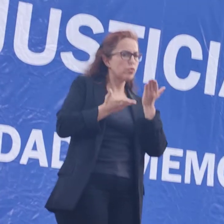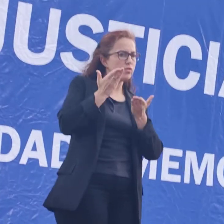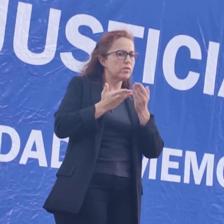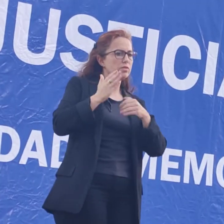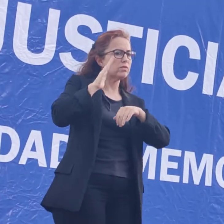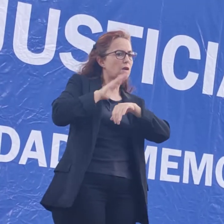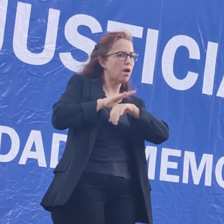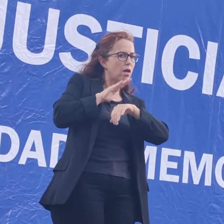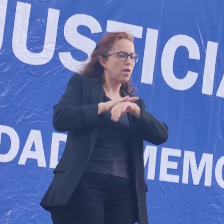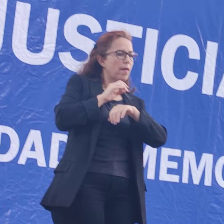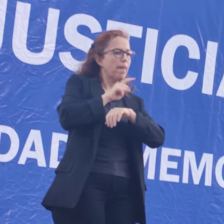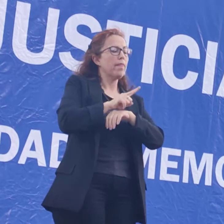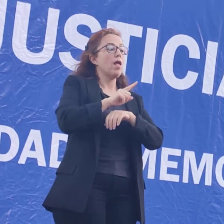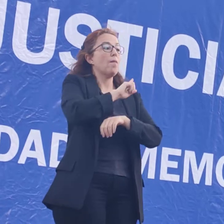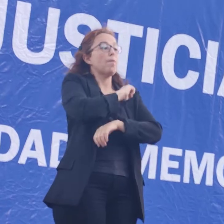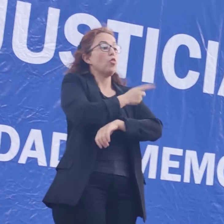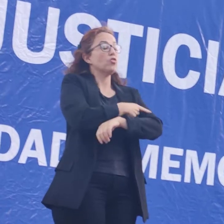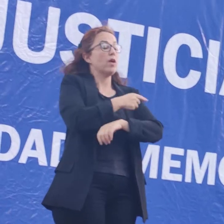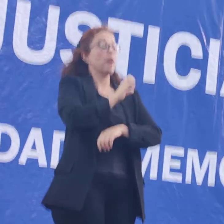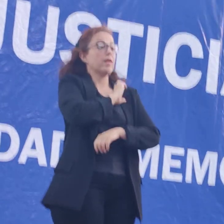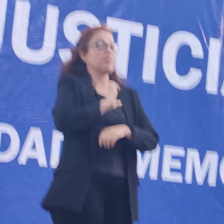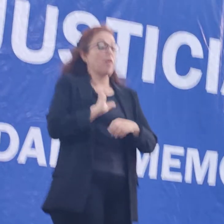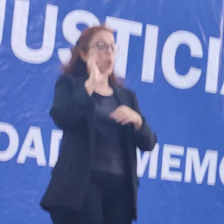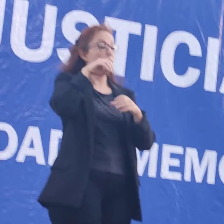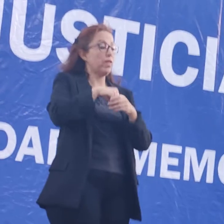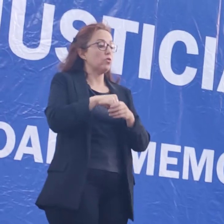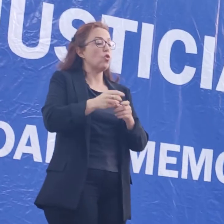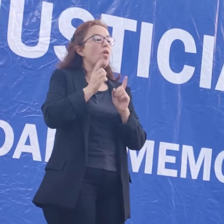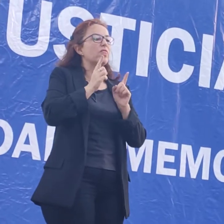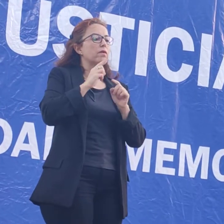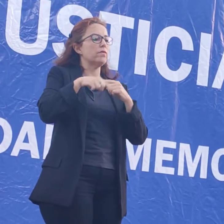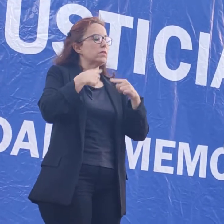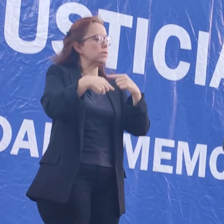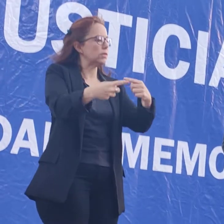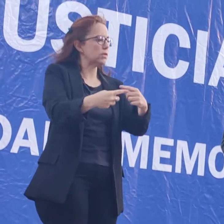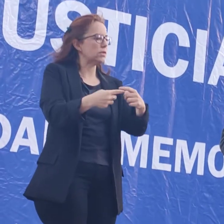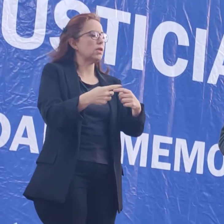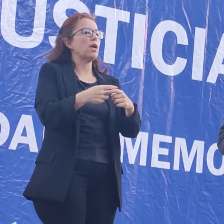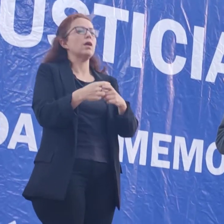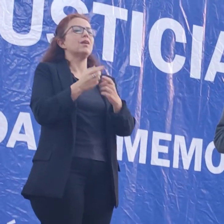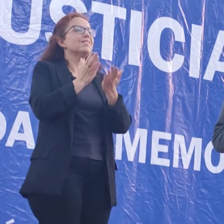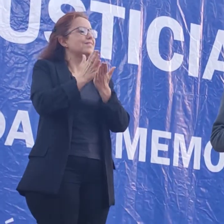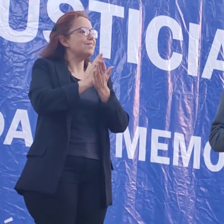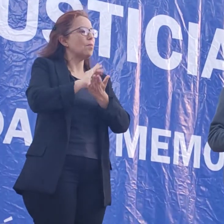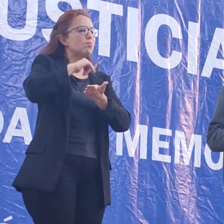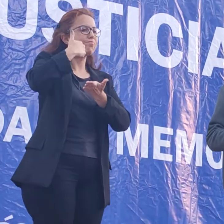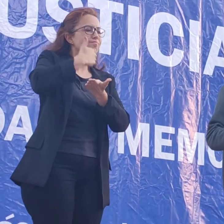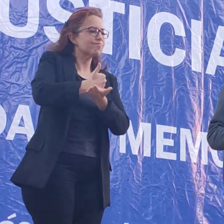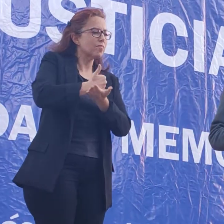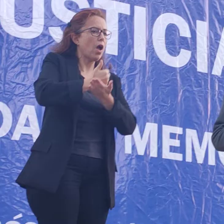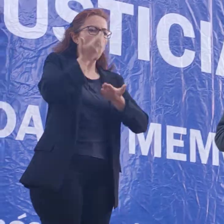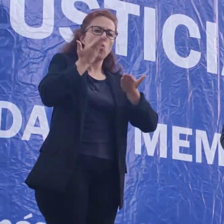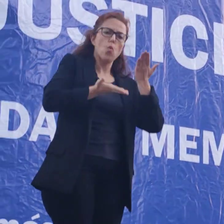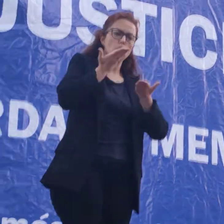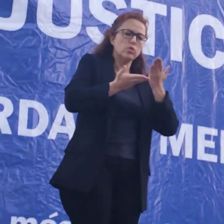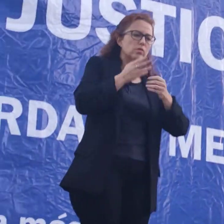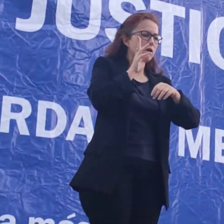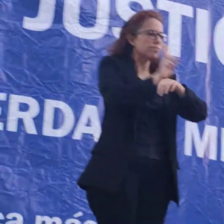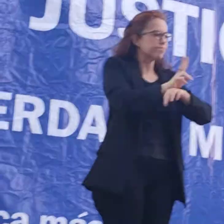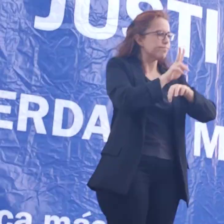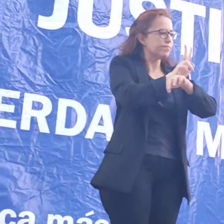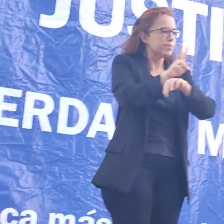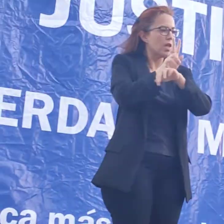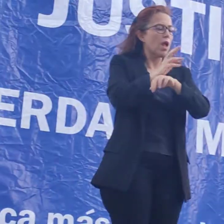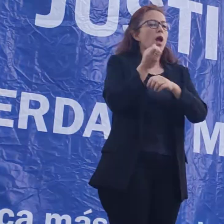poder especializado del Estado, debe seguir jugando un papel decisivo y preponderante, especialmente cuando no hay